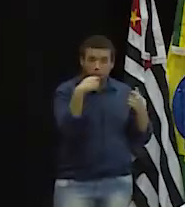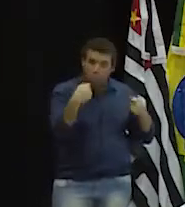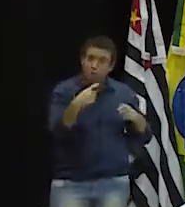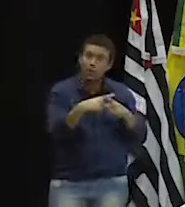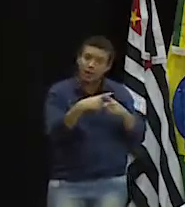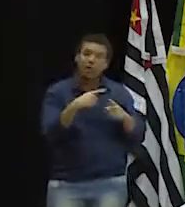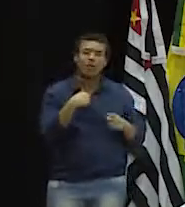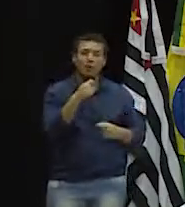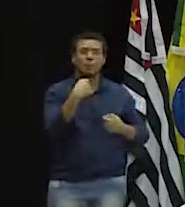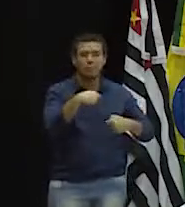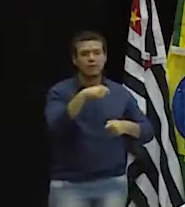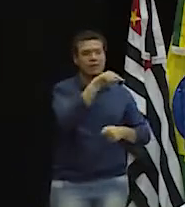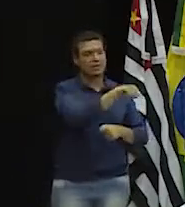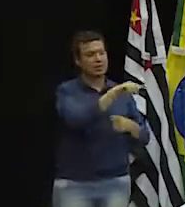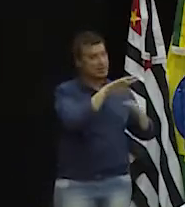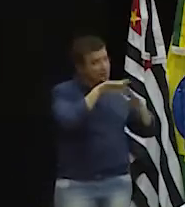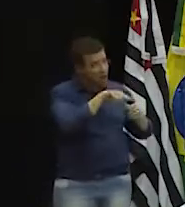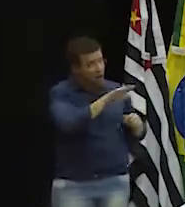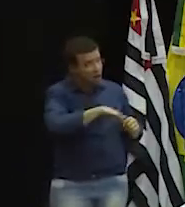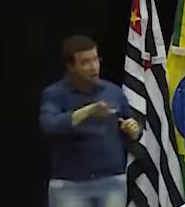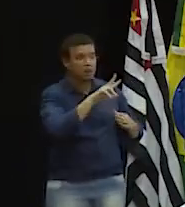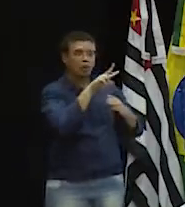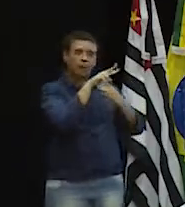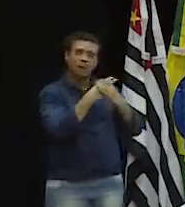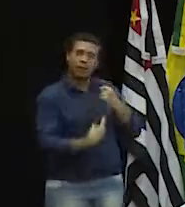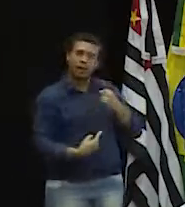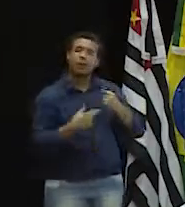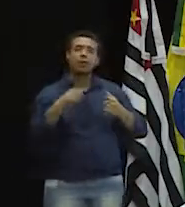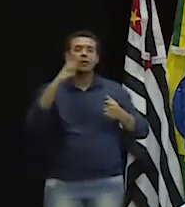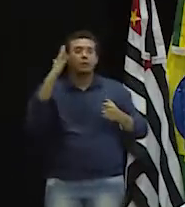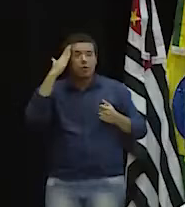quê? Porque eu